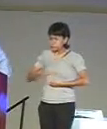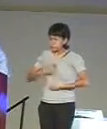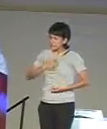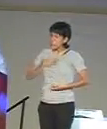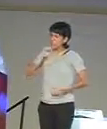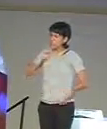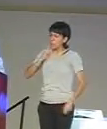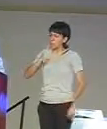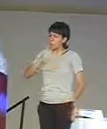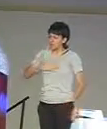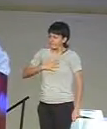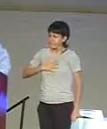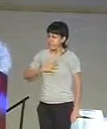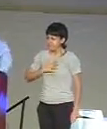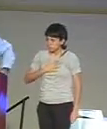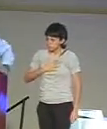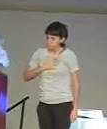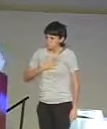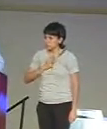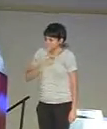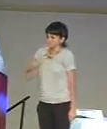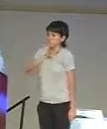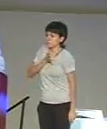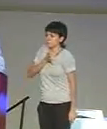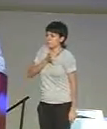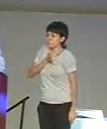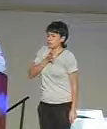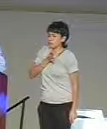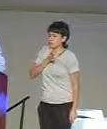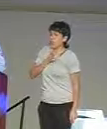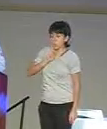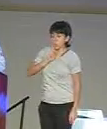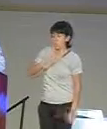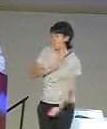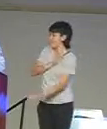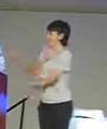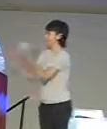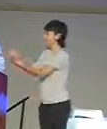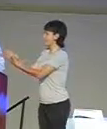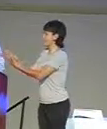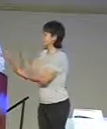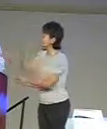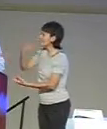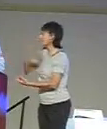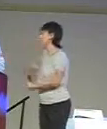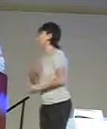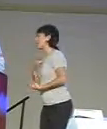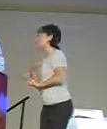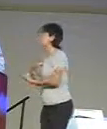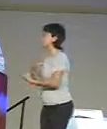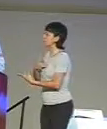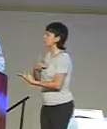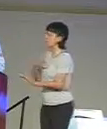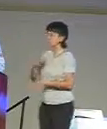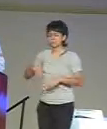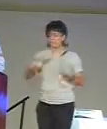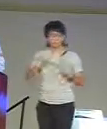con un antiácido a su casa. Entonces, y la otra pregunta es